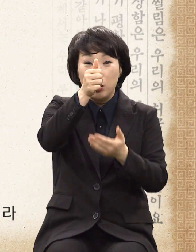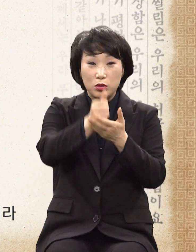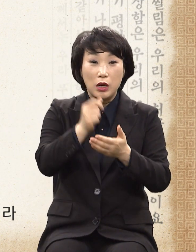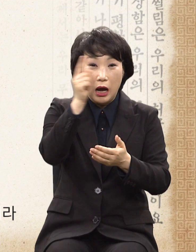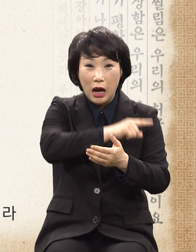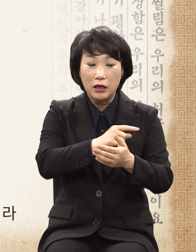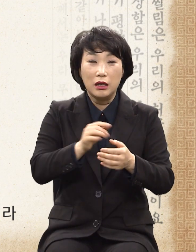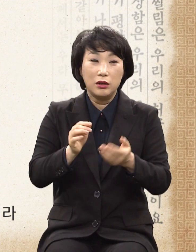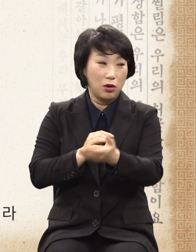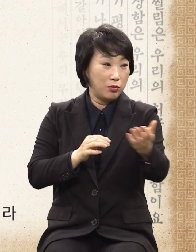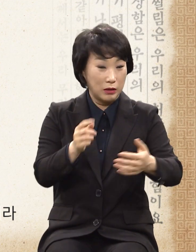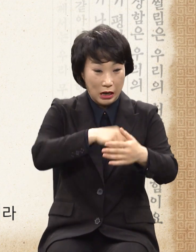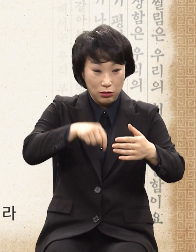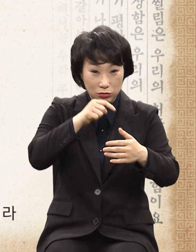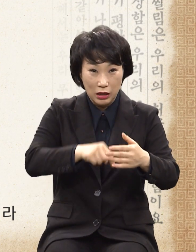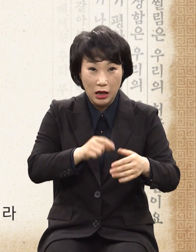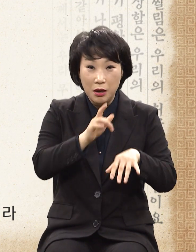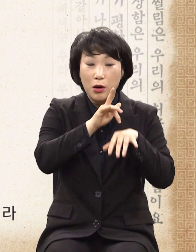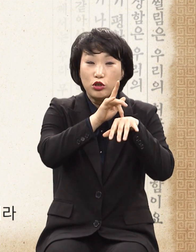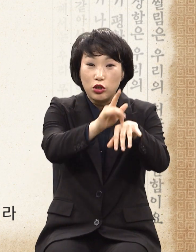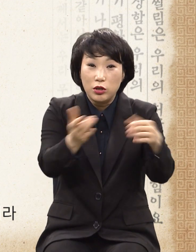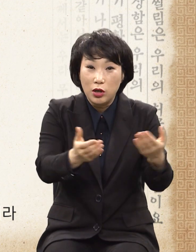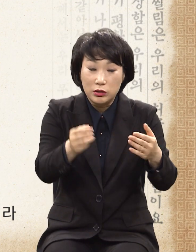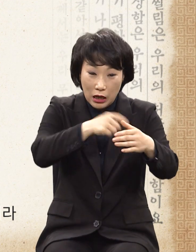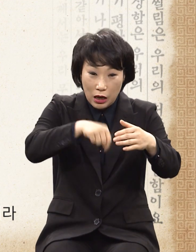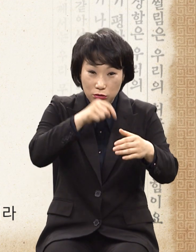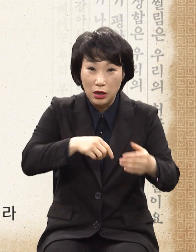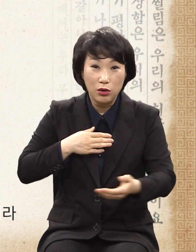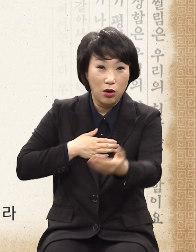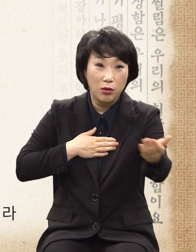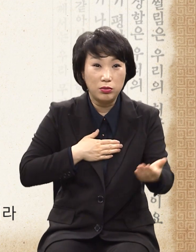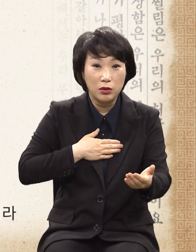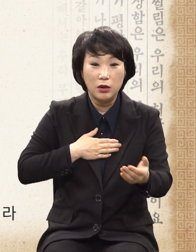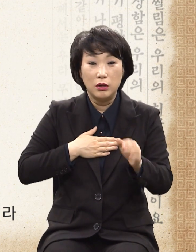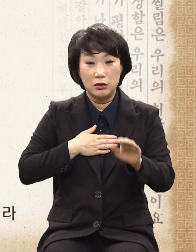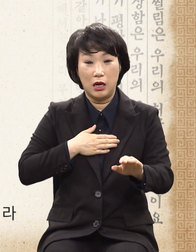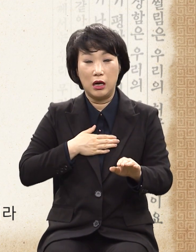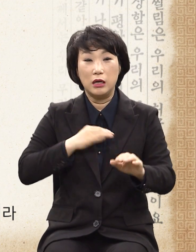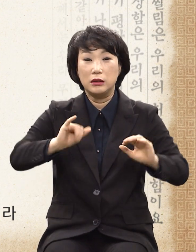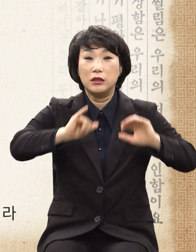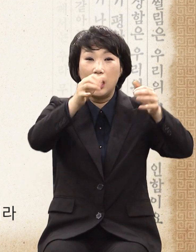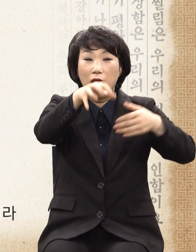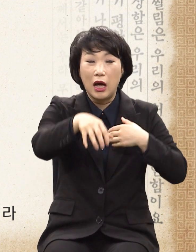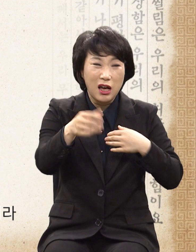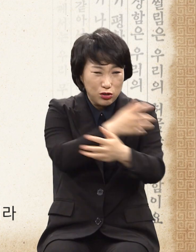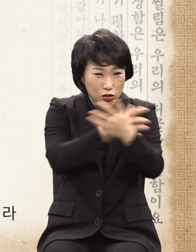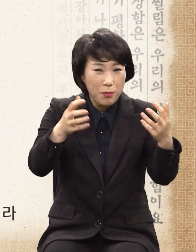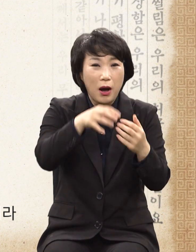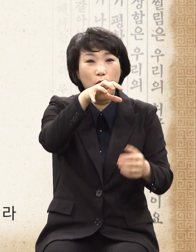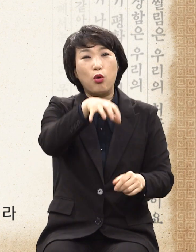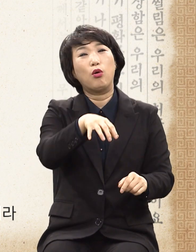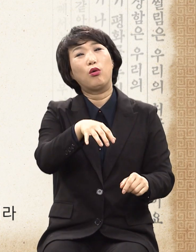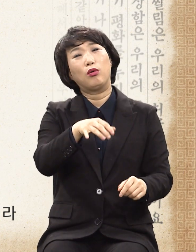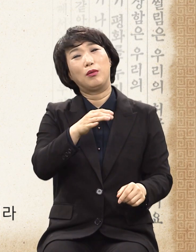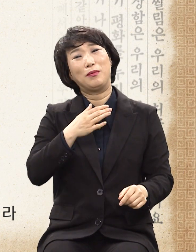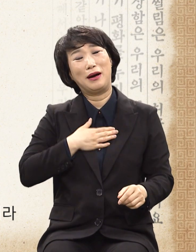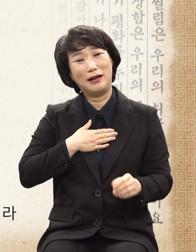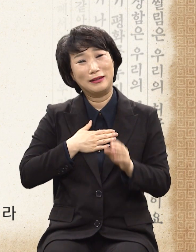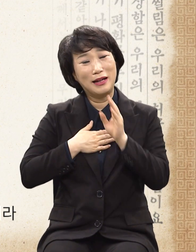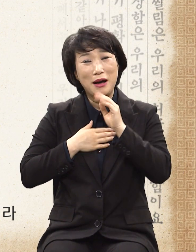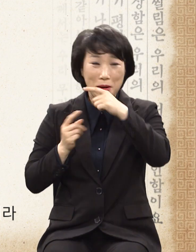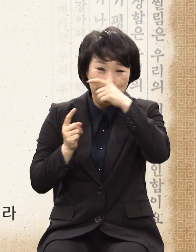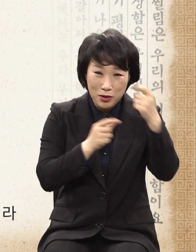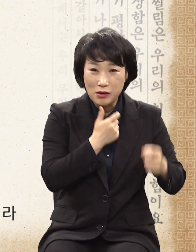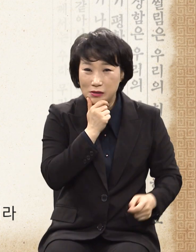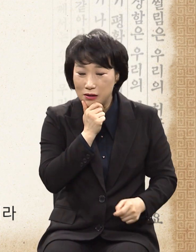죄악의 홍수 속에서 마귀 사탄 귀신 역사가 아주 이 세상에 가득한 이 속에서 나를